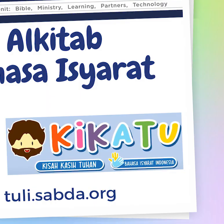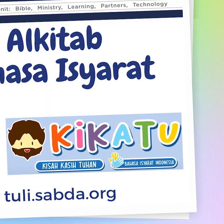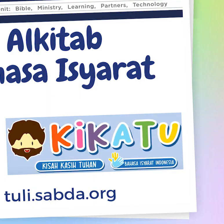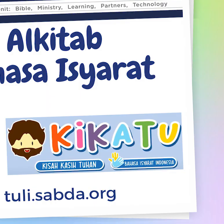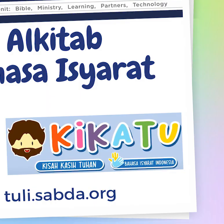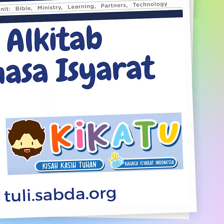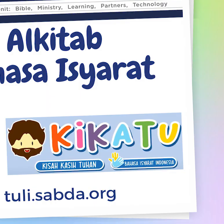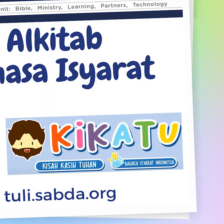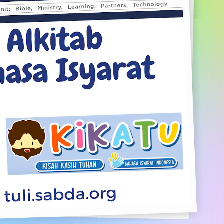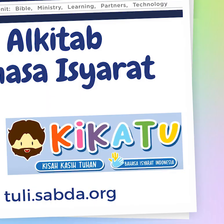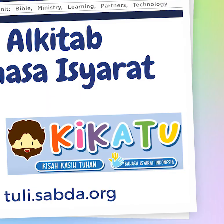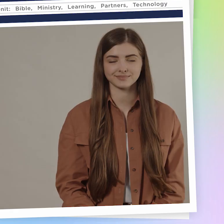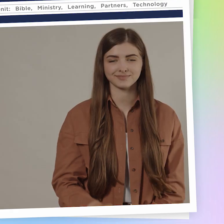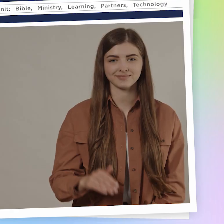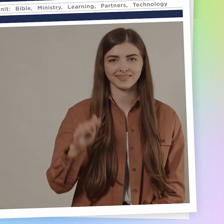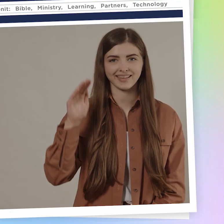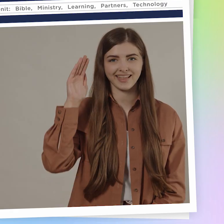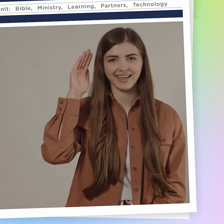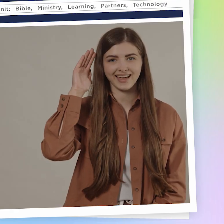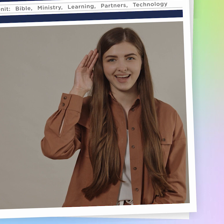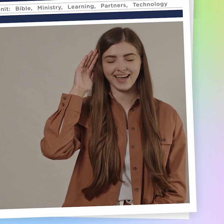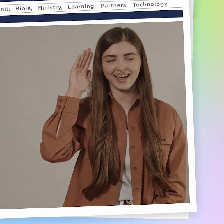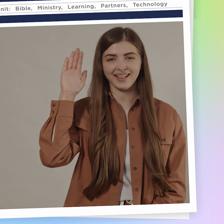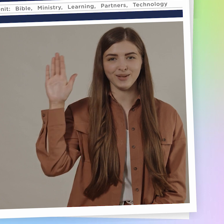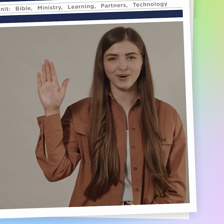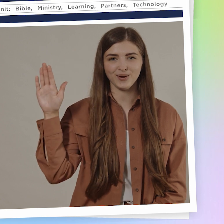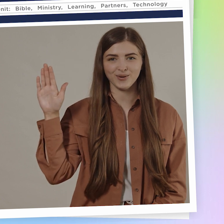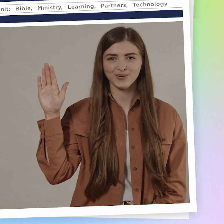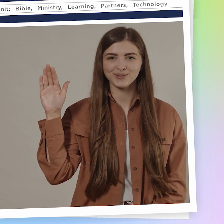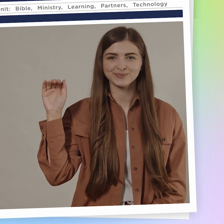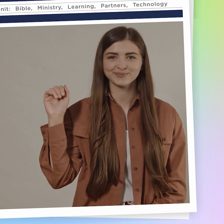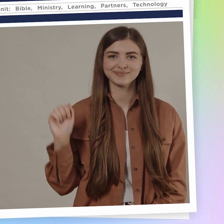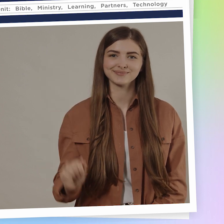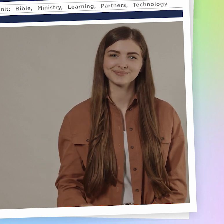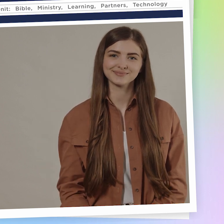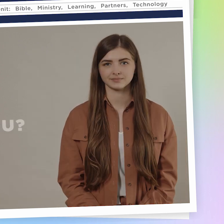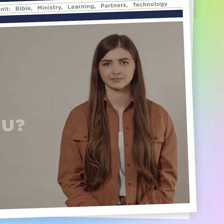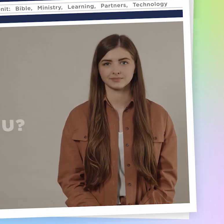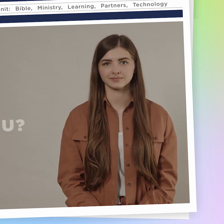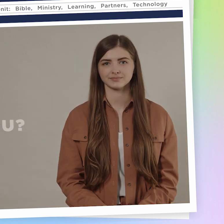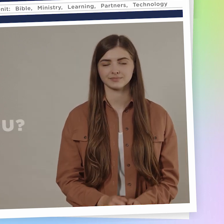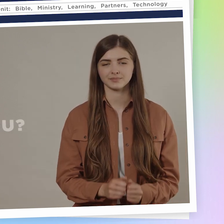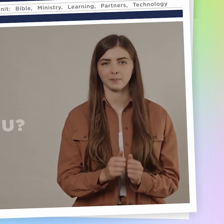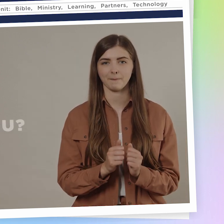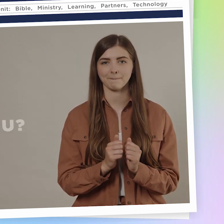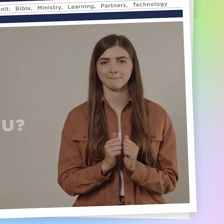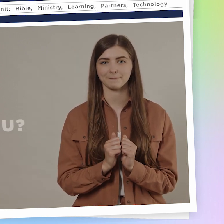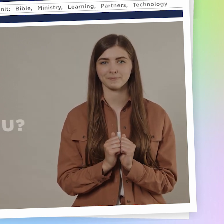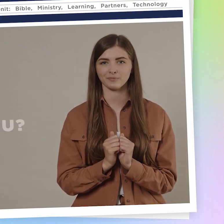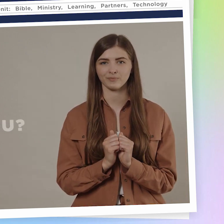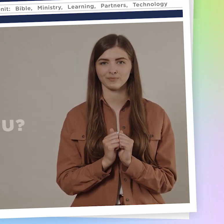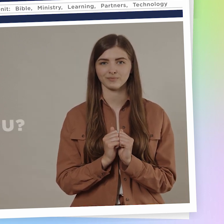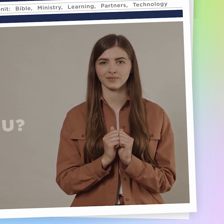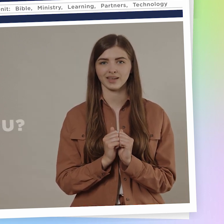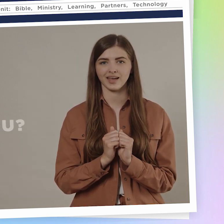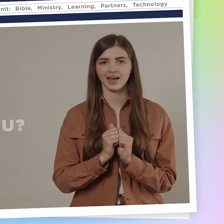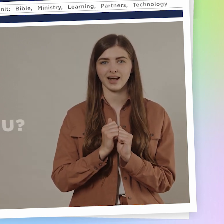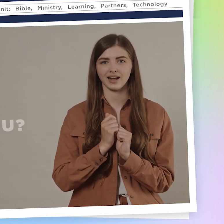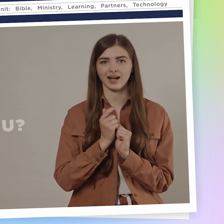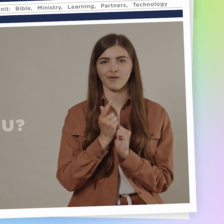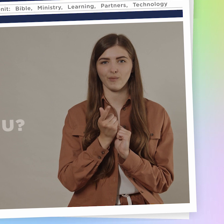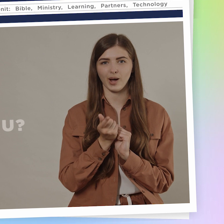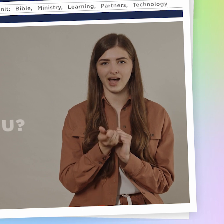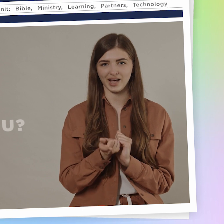Label Info, Alkitab Bahasa Isyarat. Anda menghadirkan situs teli.sabda.org dengan kerinduan agar komunitas Kristen Tunarungu bisa